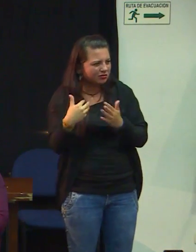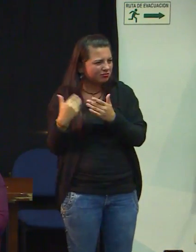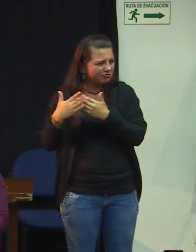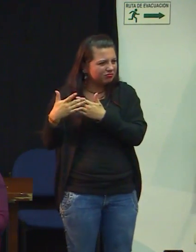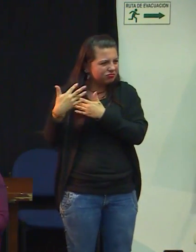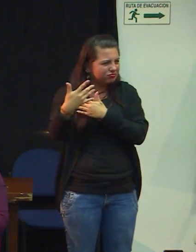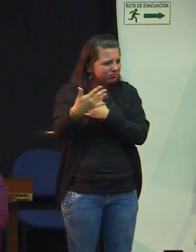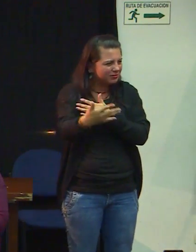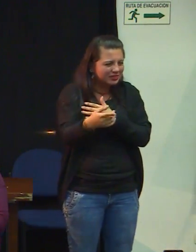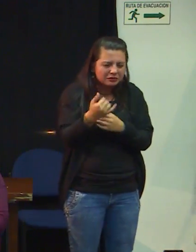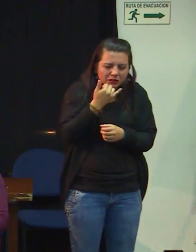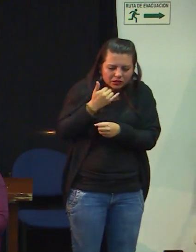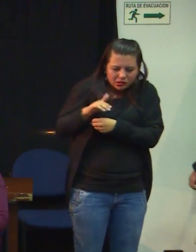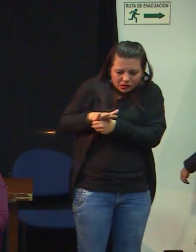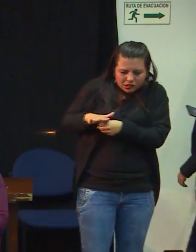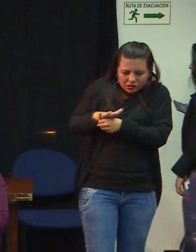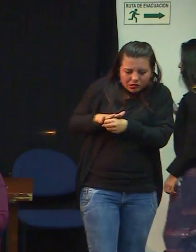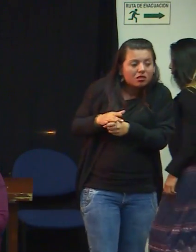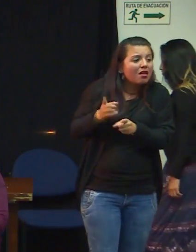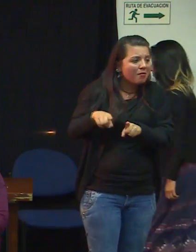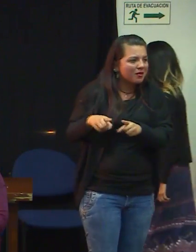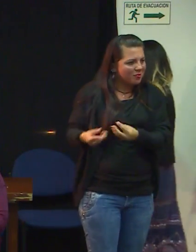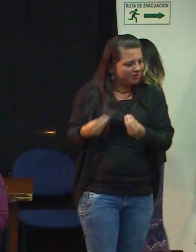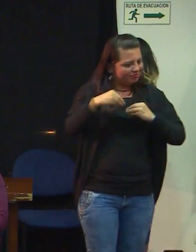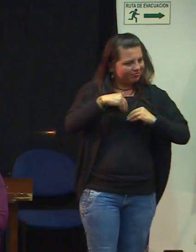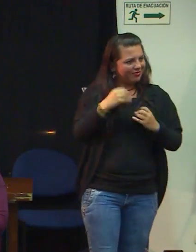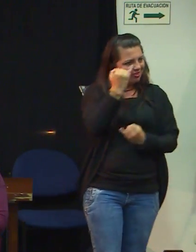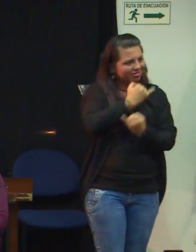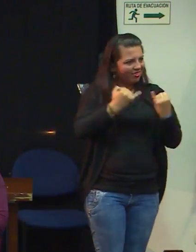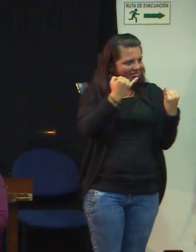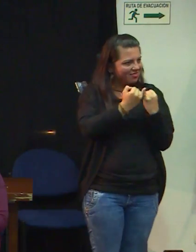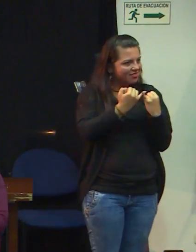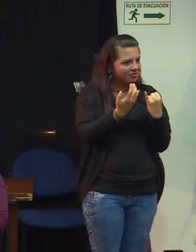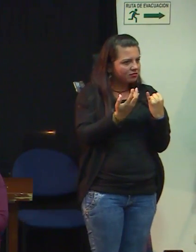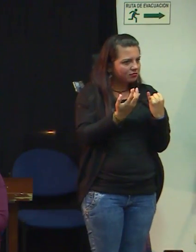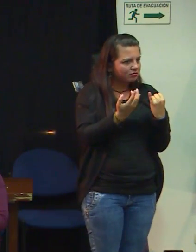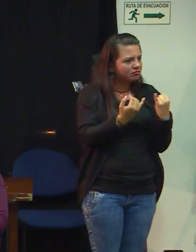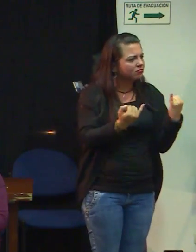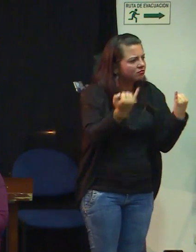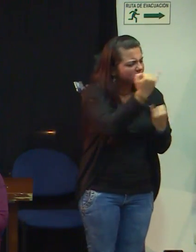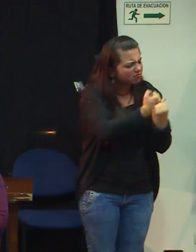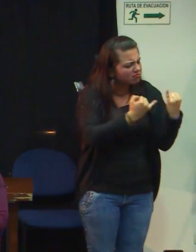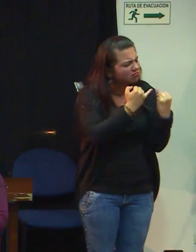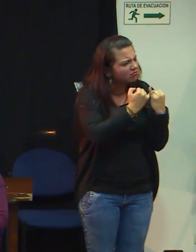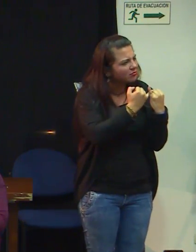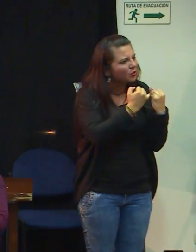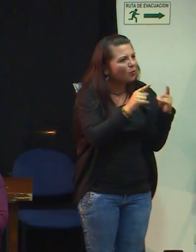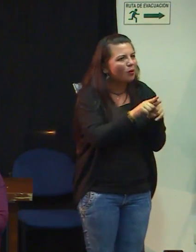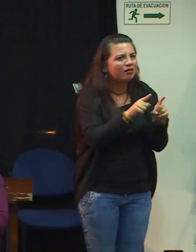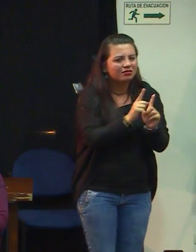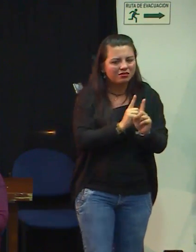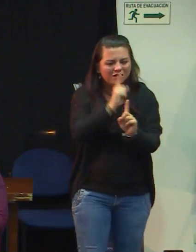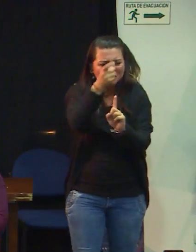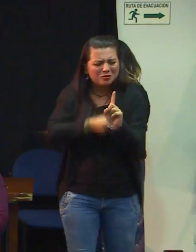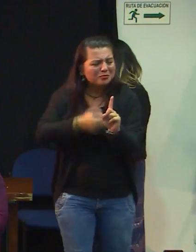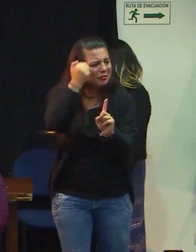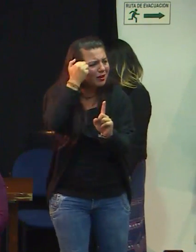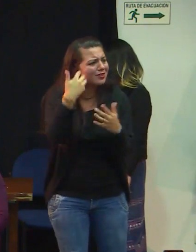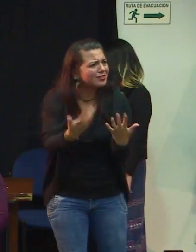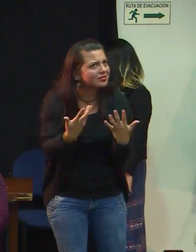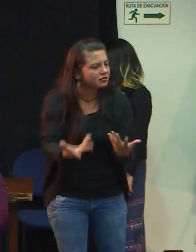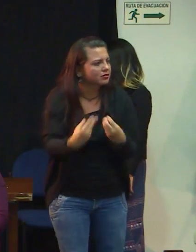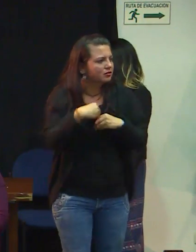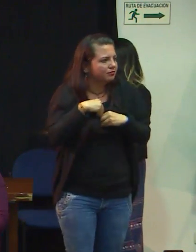coyunturalmente, hace parte también de constituirnos como identidad, más bien como identidad de apropiarnos del papel de ser maestros.